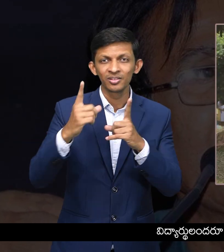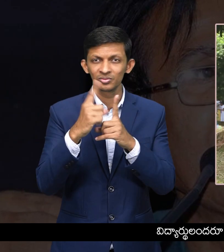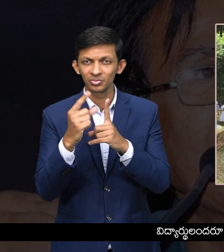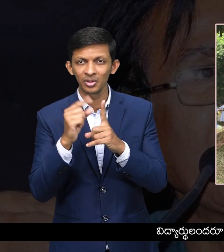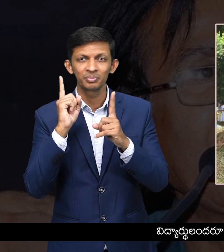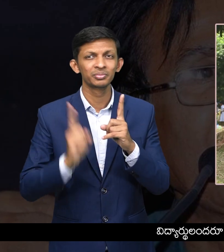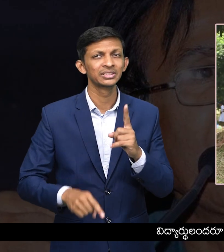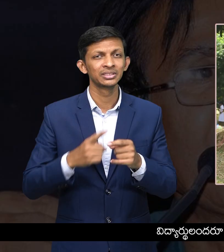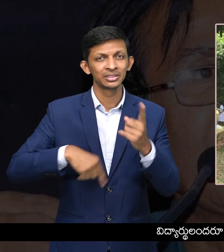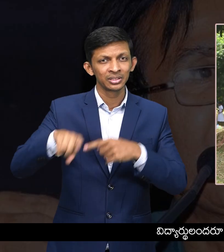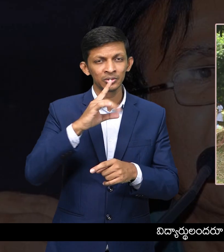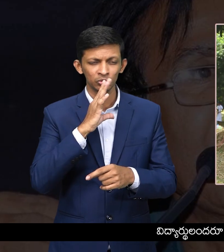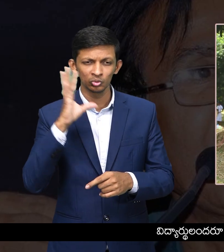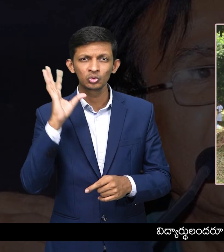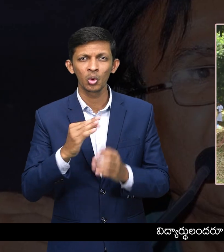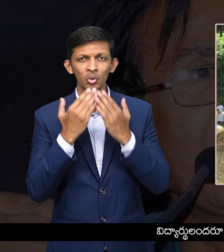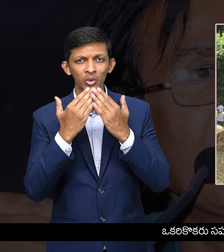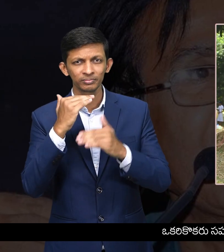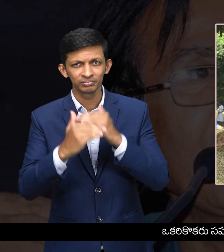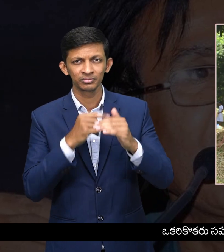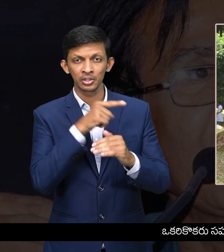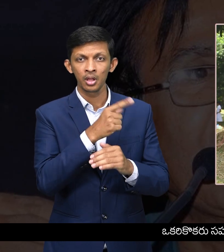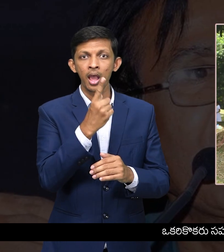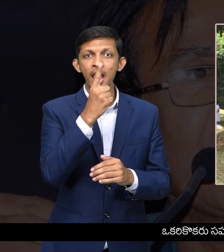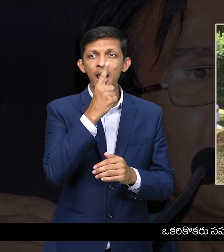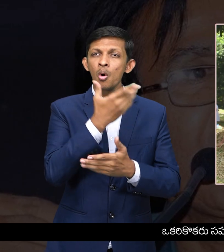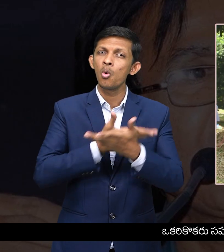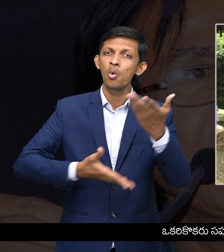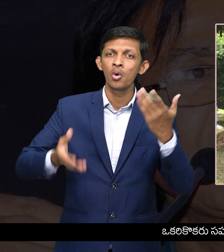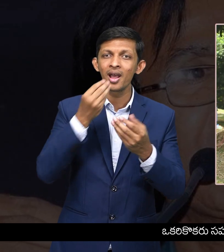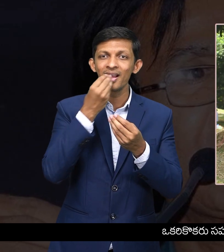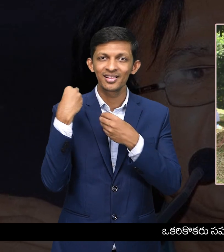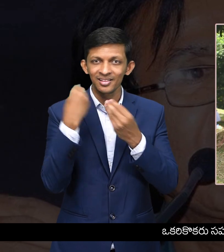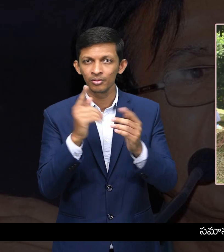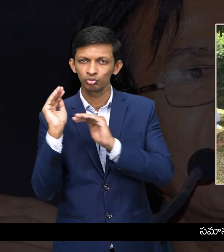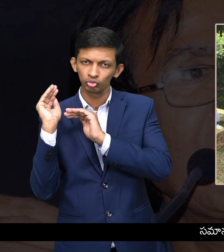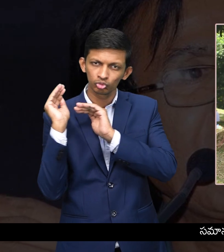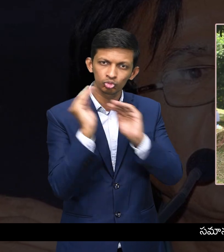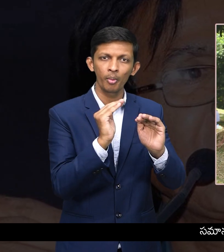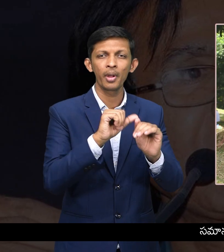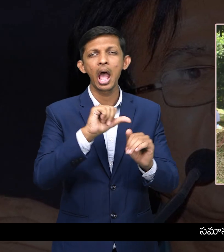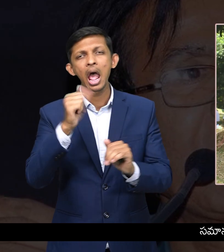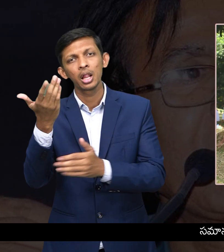విద్యార్థులందరూ కలిసి భోజనం చేయటానికి మరియు ఒకరికొకరు సహాయం చేసుకునేలా చేయటం ద్వారా సమానత్వాన్ని